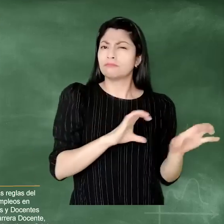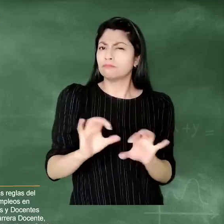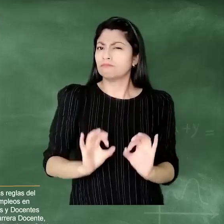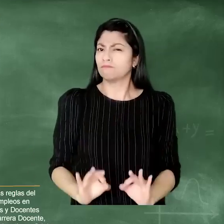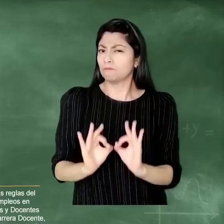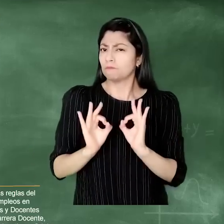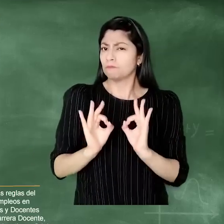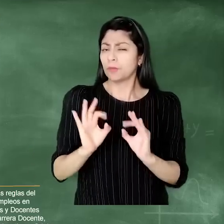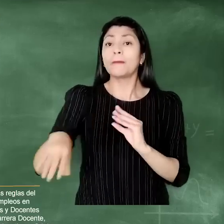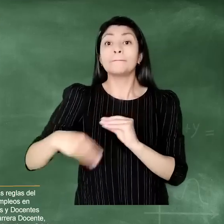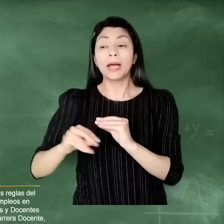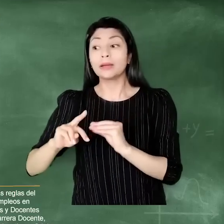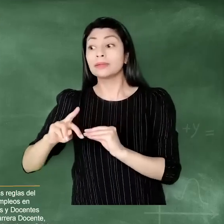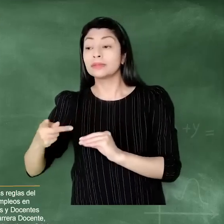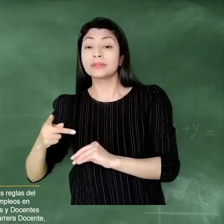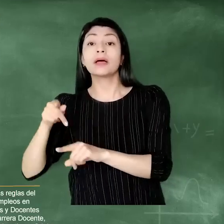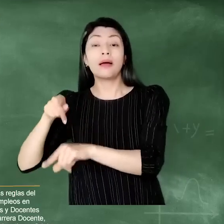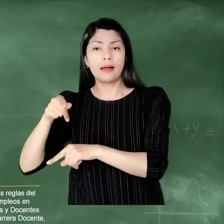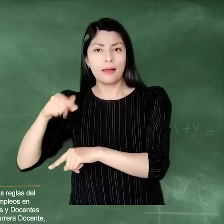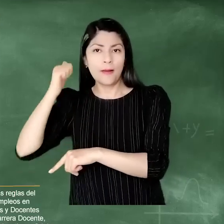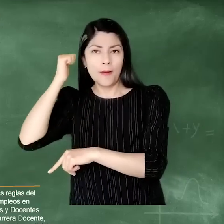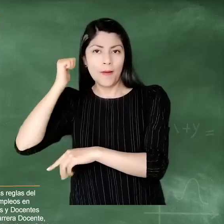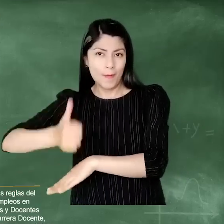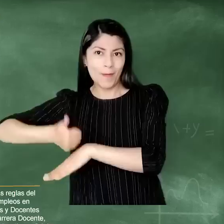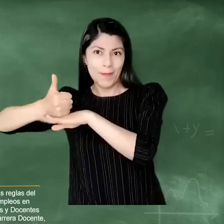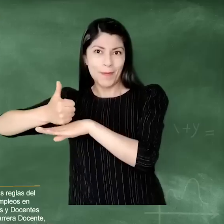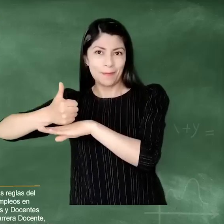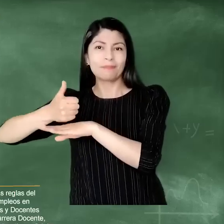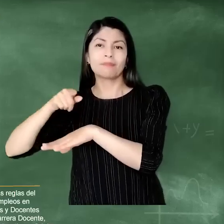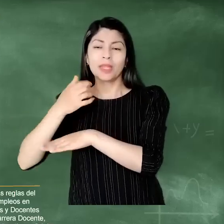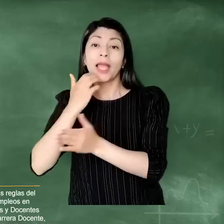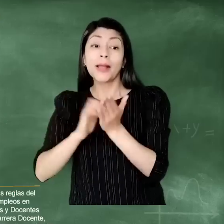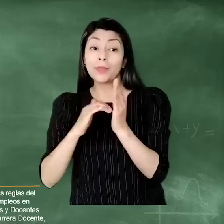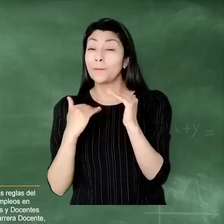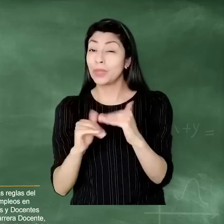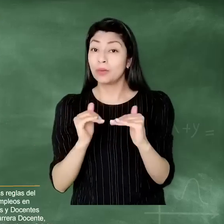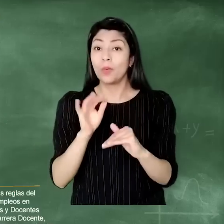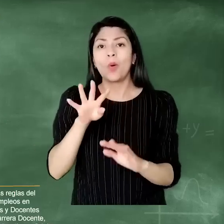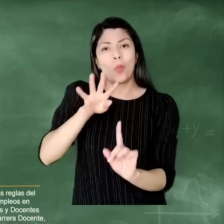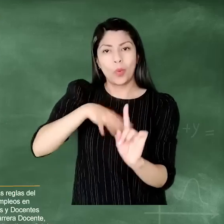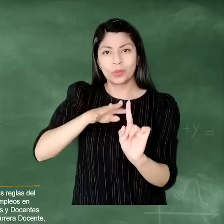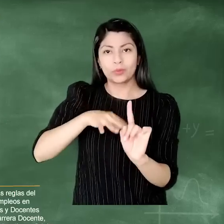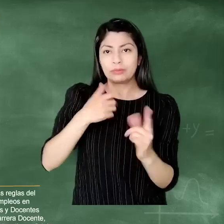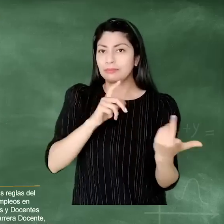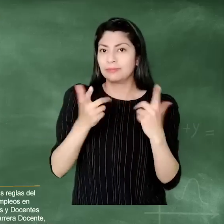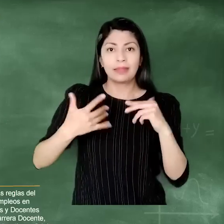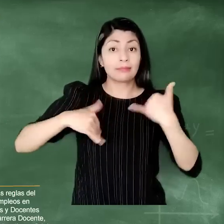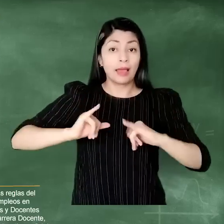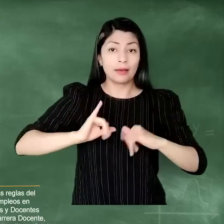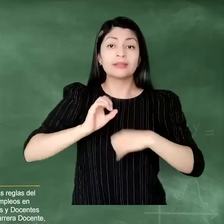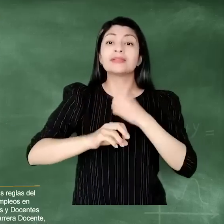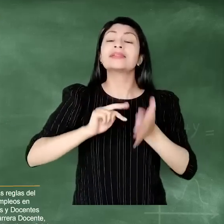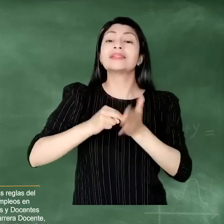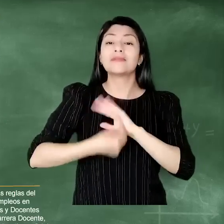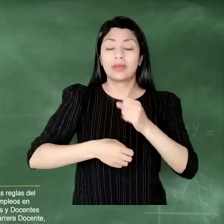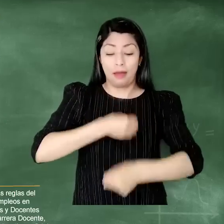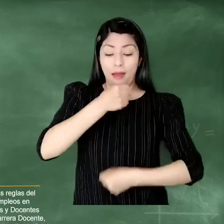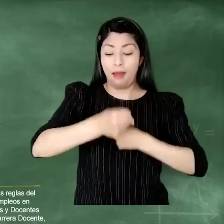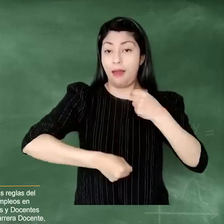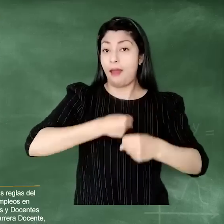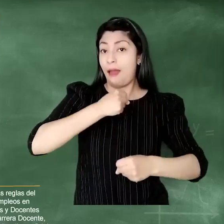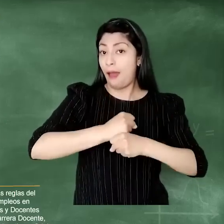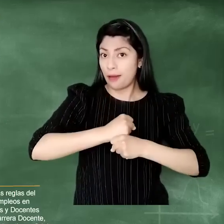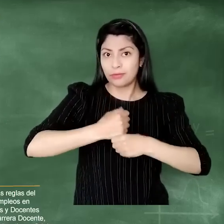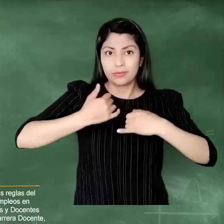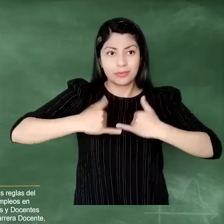directivo docente se haya desempeñado en el cargo por lo menos durante 4 meses. En caso contrario, el período de prueba termina